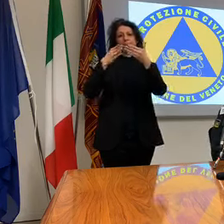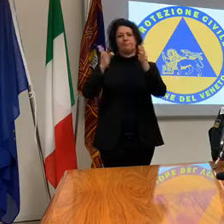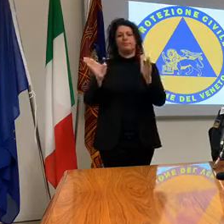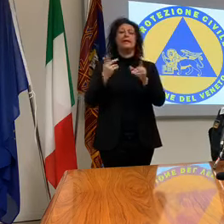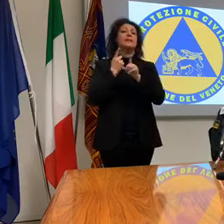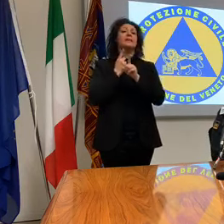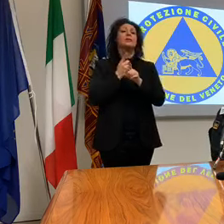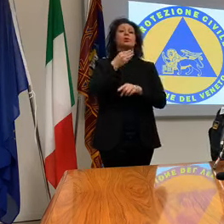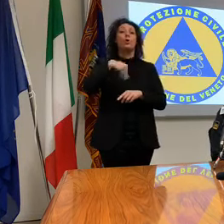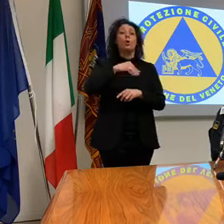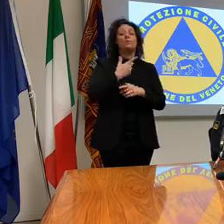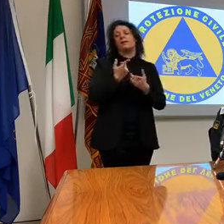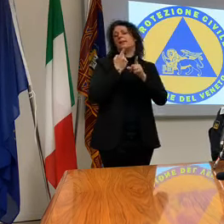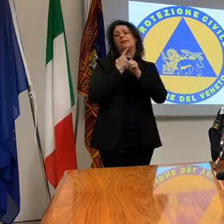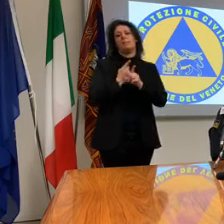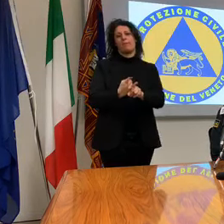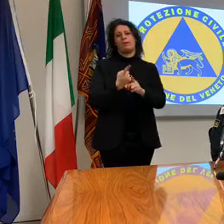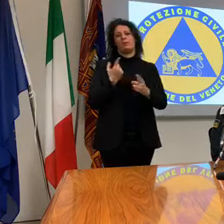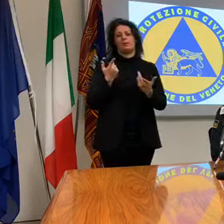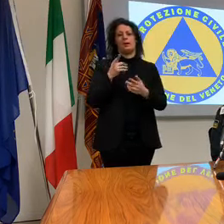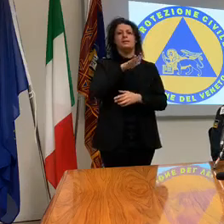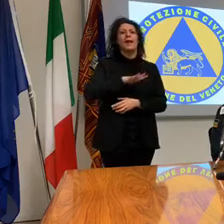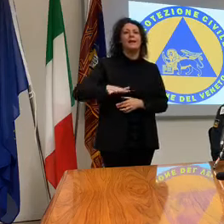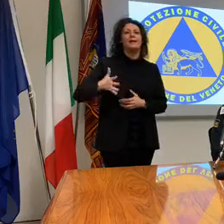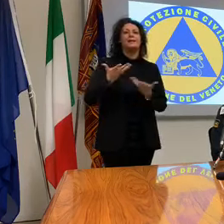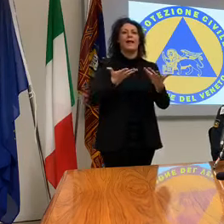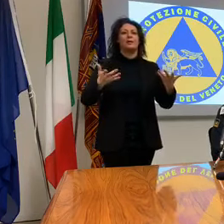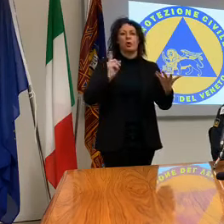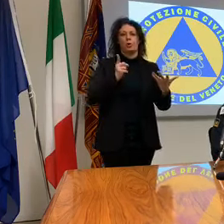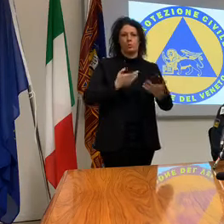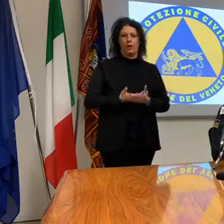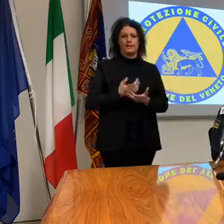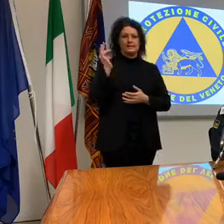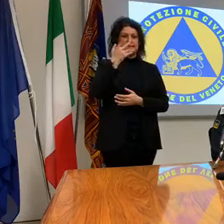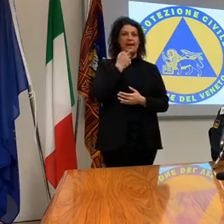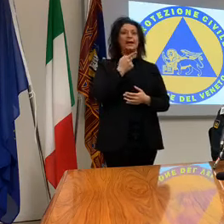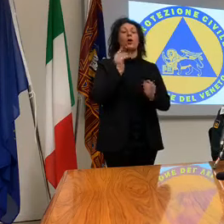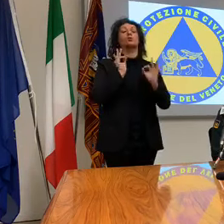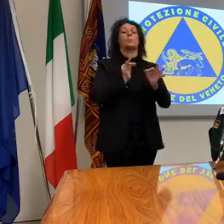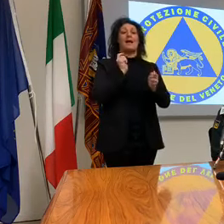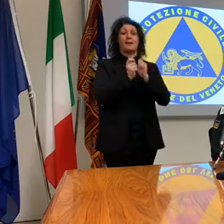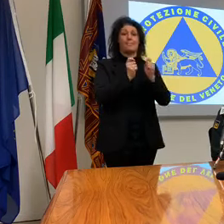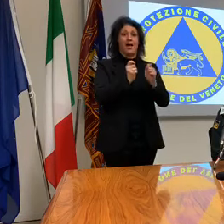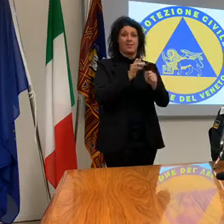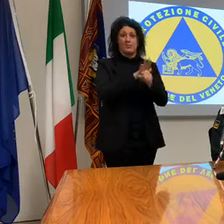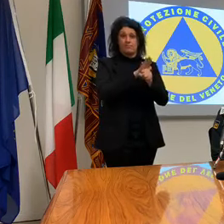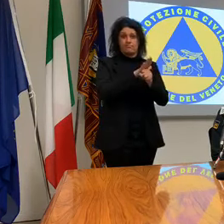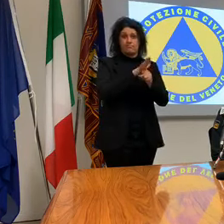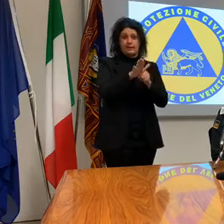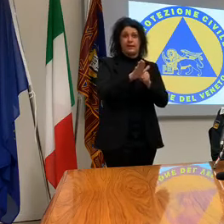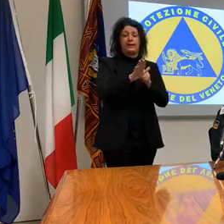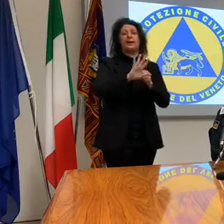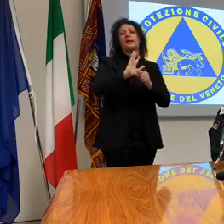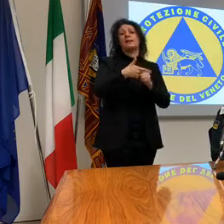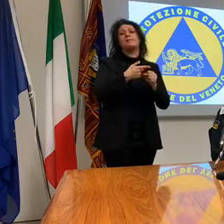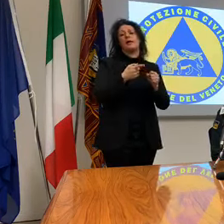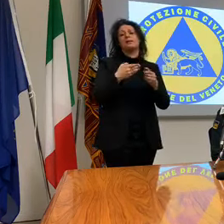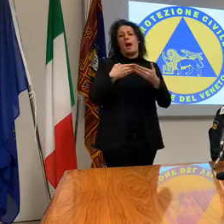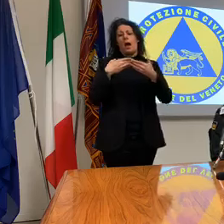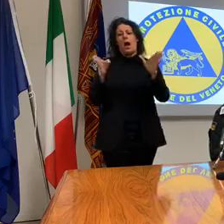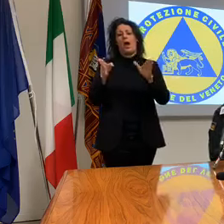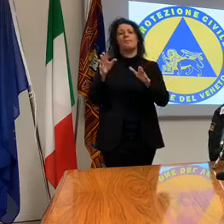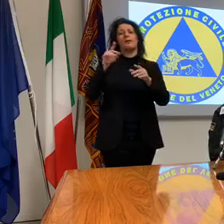genera la situazione. Se andasse in crisi la situazione padovana, verrebbe attivato l'ospedale di Monselice, l'ex ospedale di Monselice.